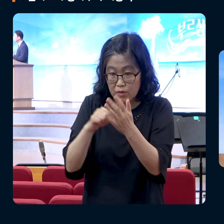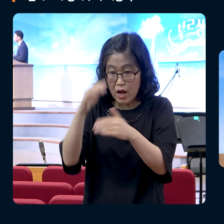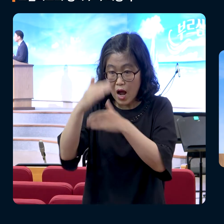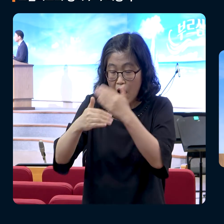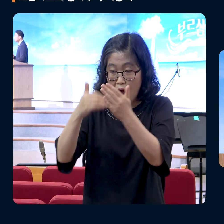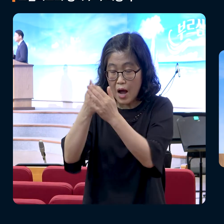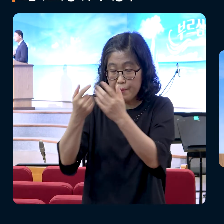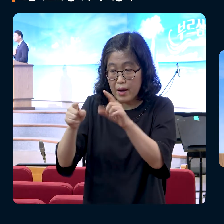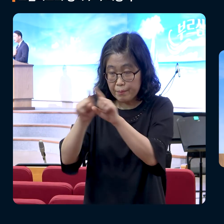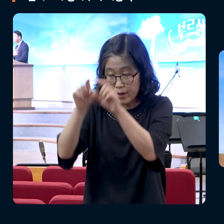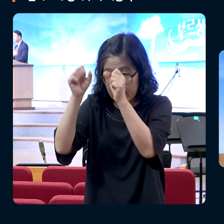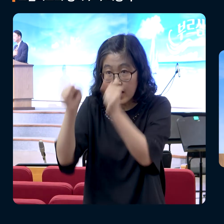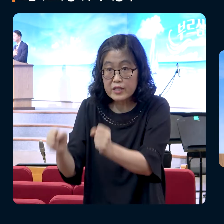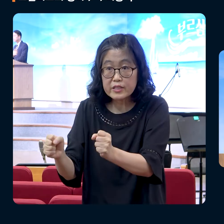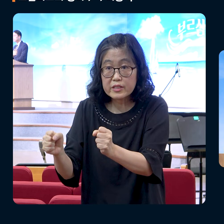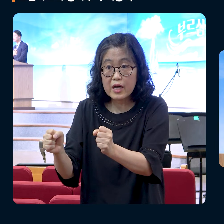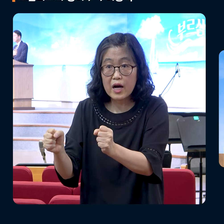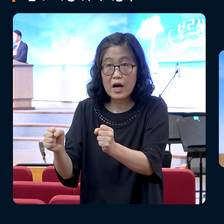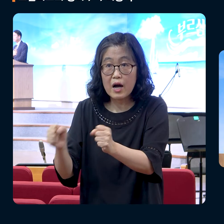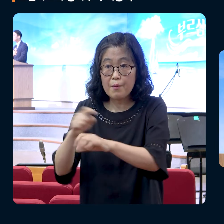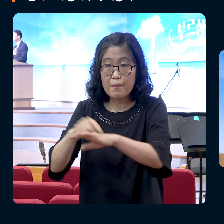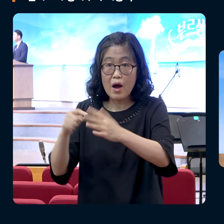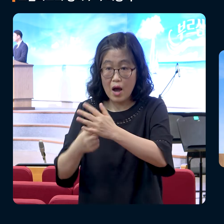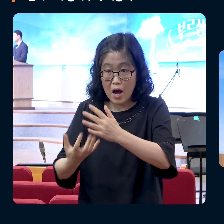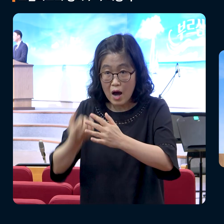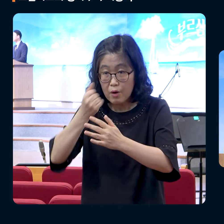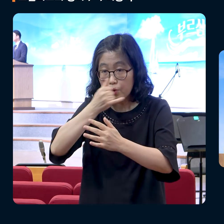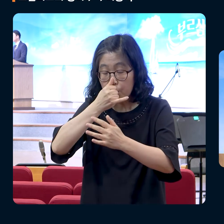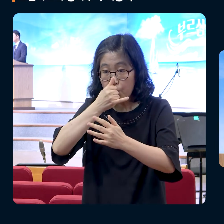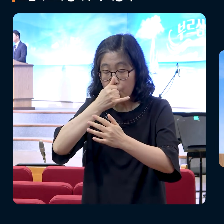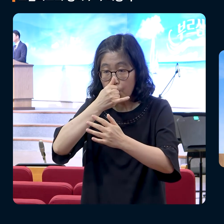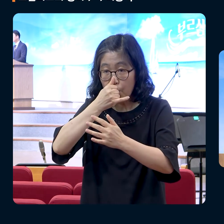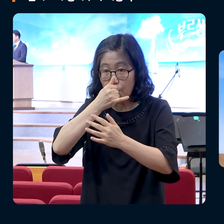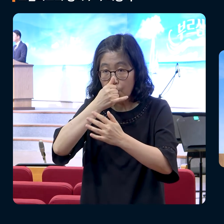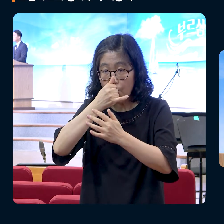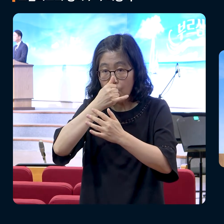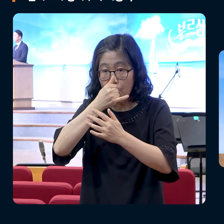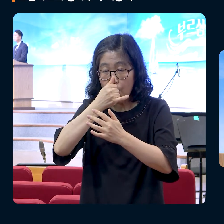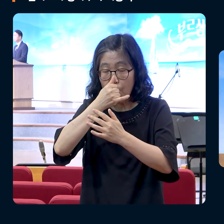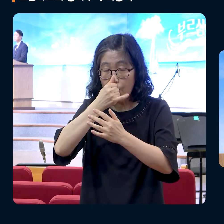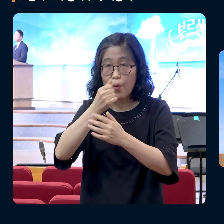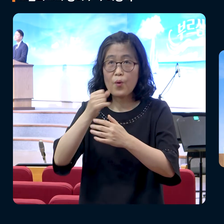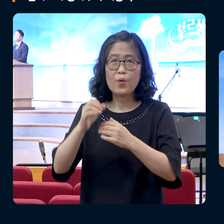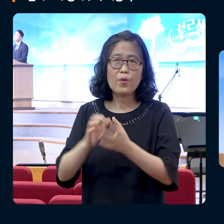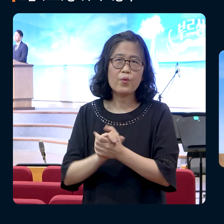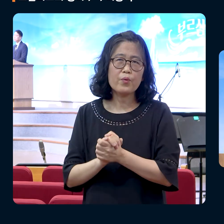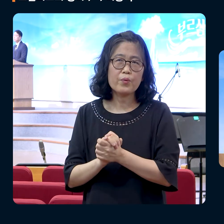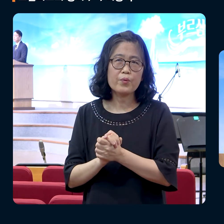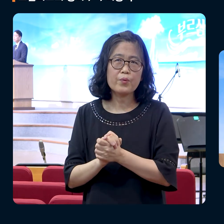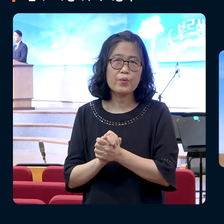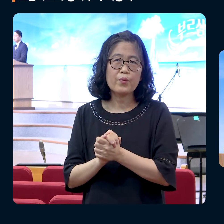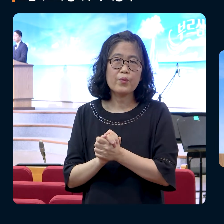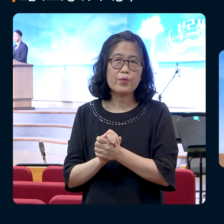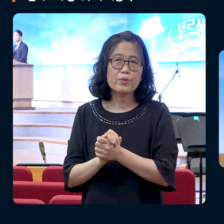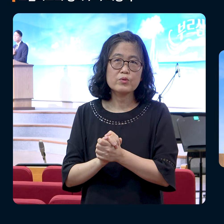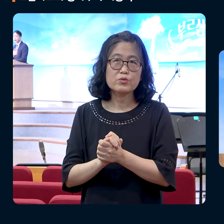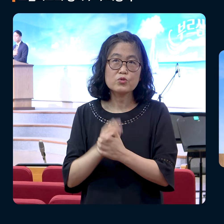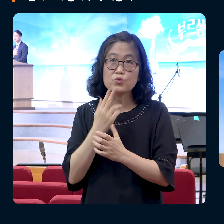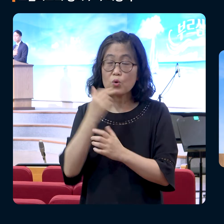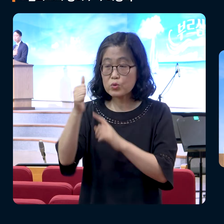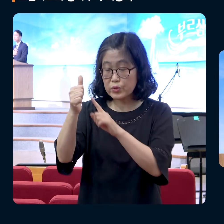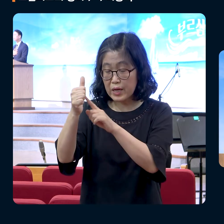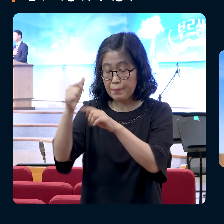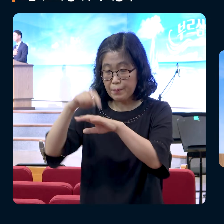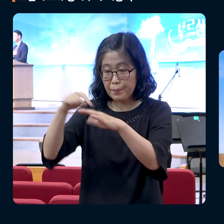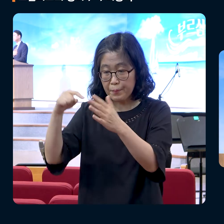하나님 함께 계셔, 이런 마음만 가지고 있는데 그들이 그것을 보았겠습니까? 아니요, 그렇게 될 수 없습니다. 요셉이 그